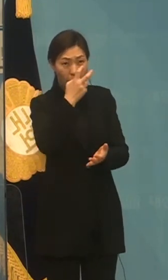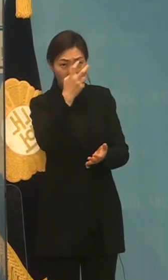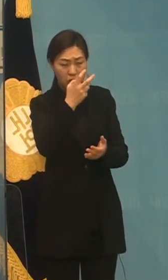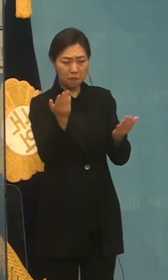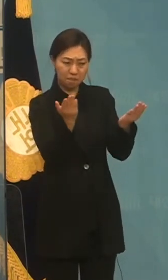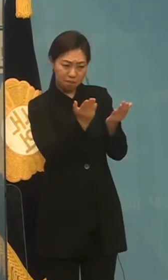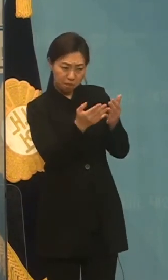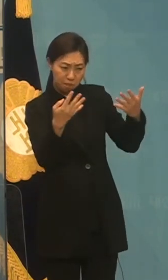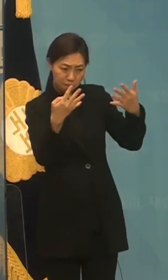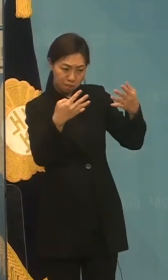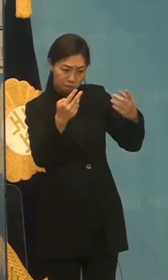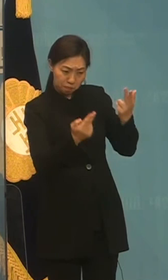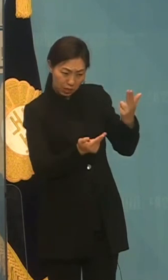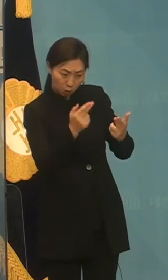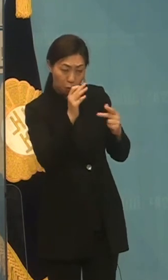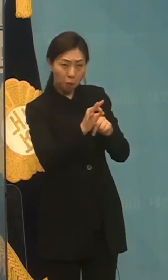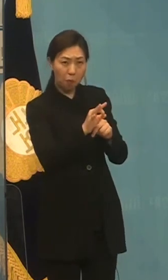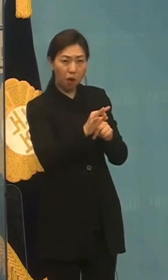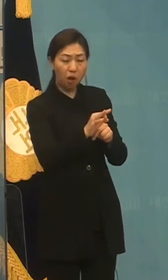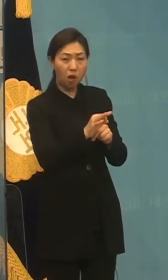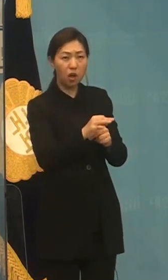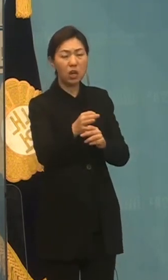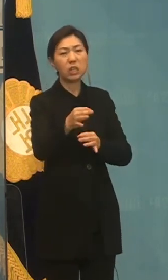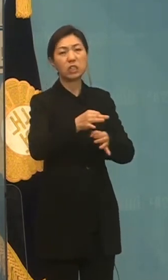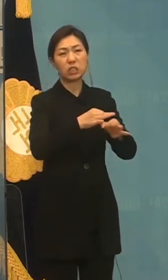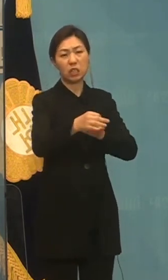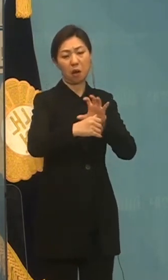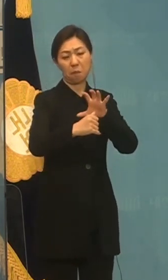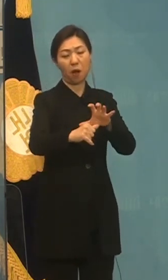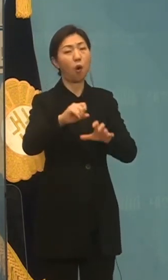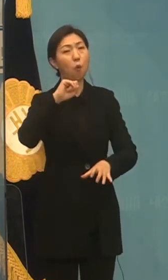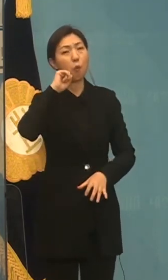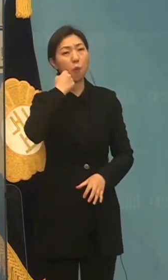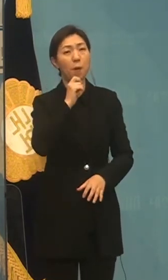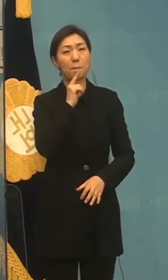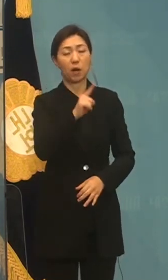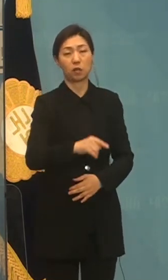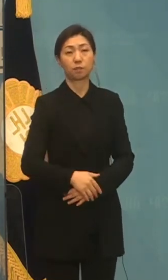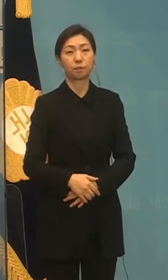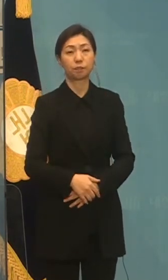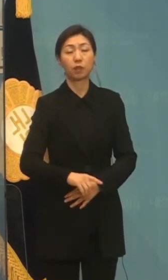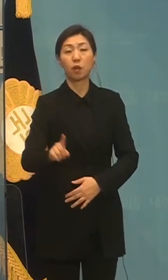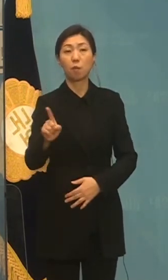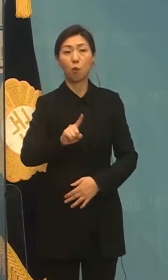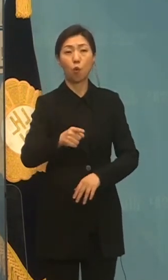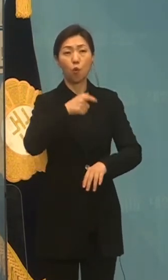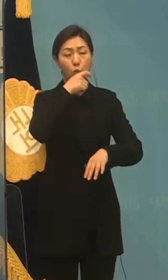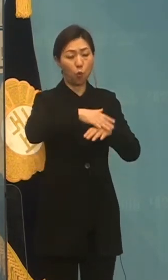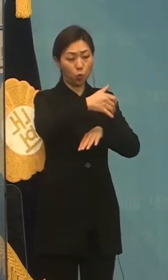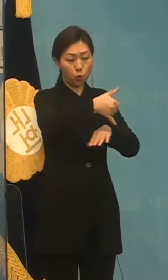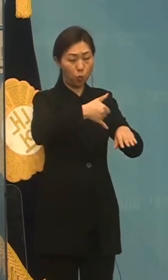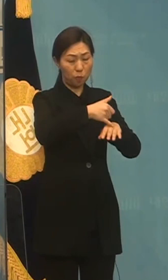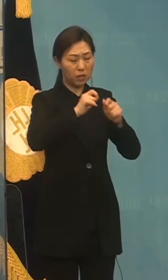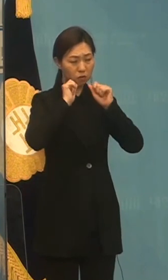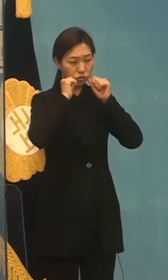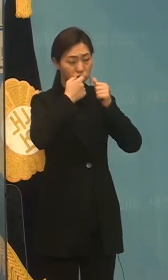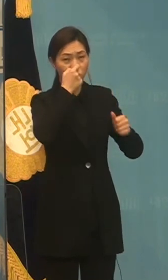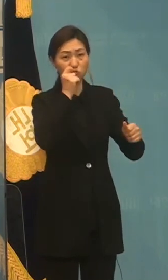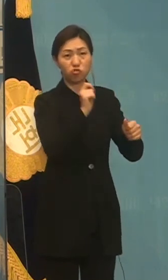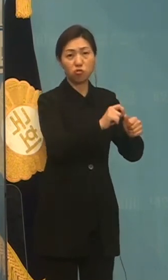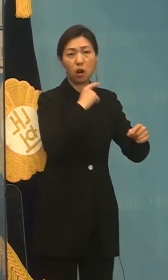들어 시장 정리를 할 이유가 없다고 밝혔습니다. 이는 농민을 우롱하는